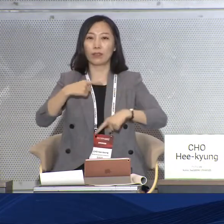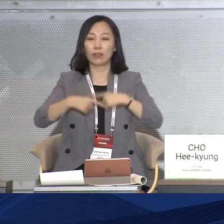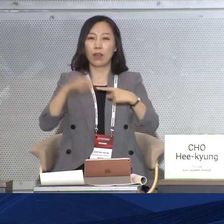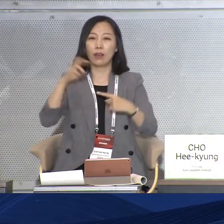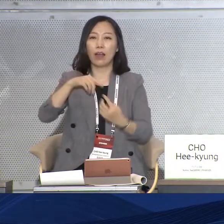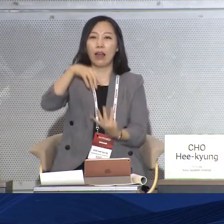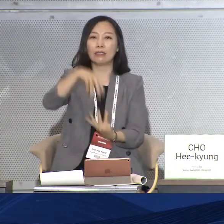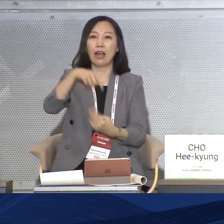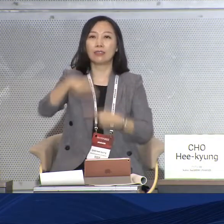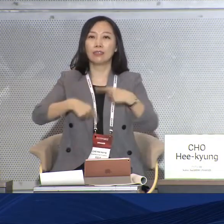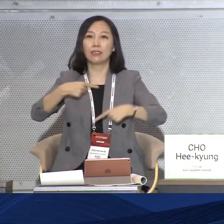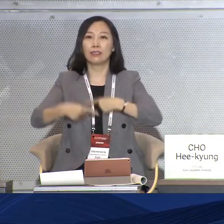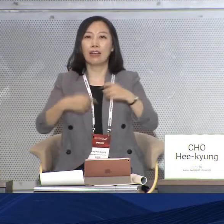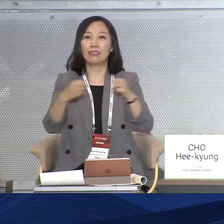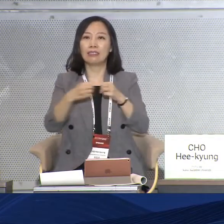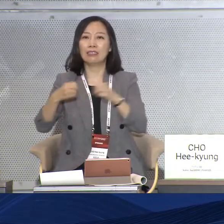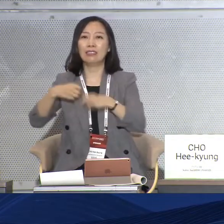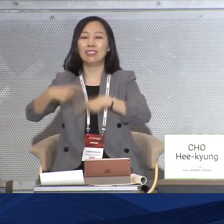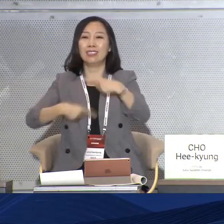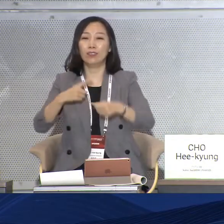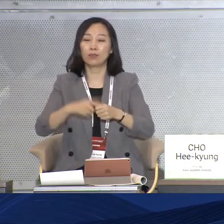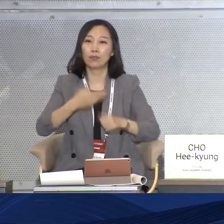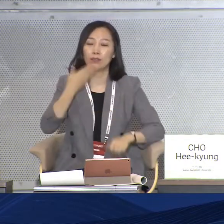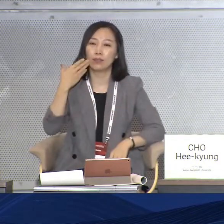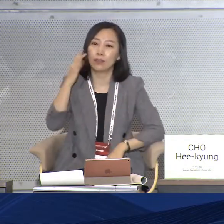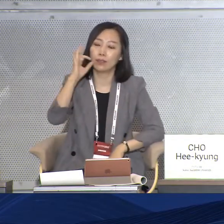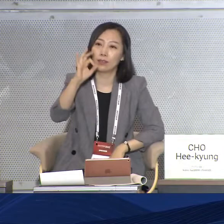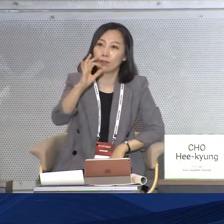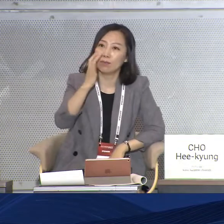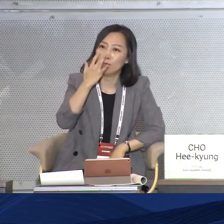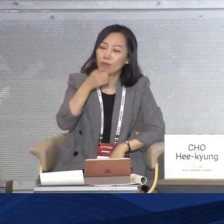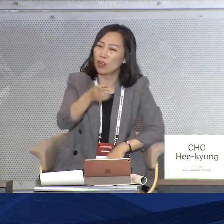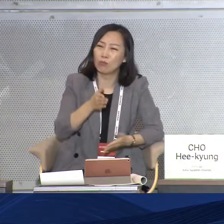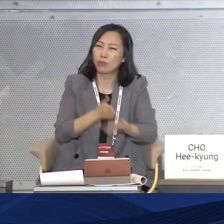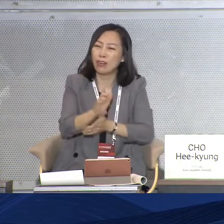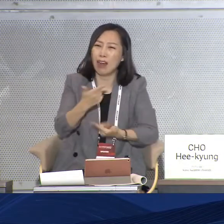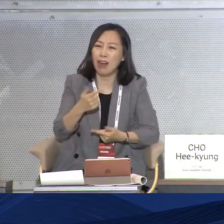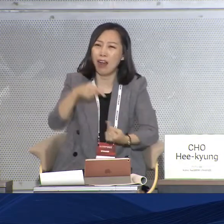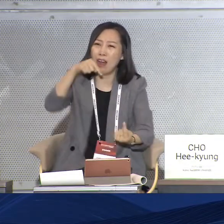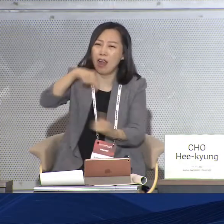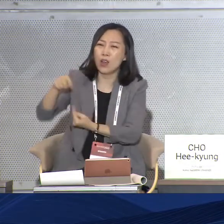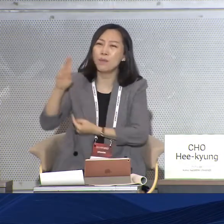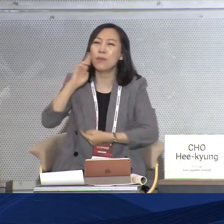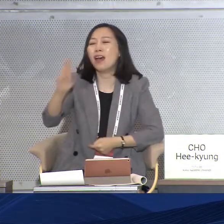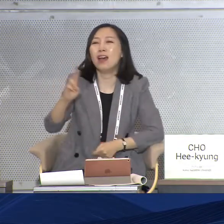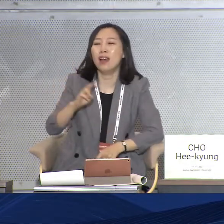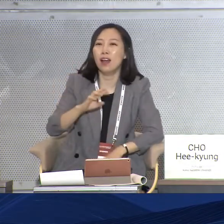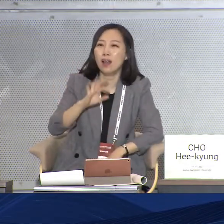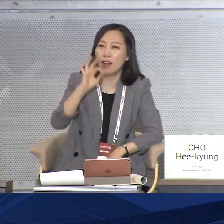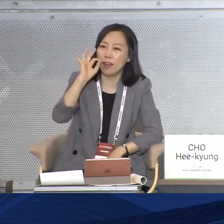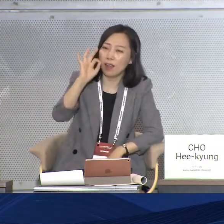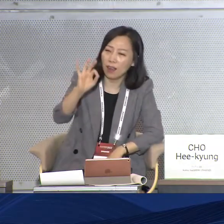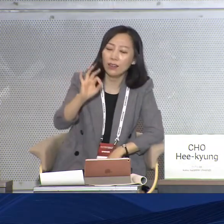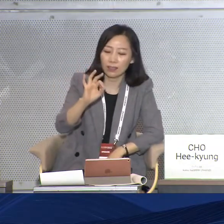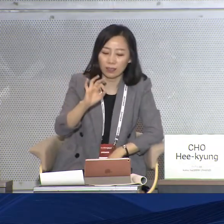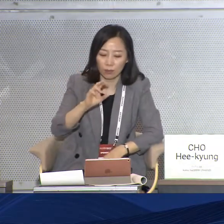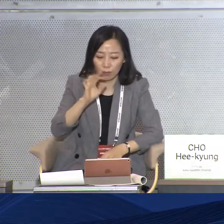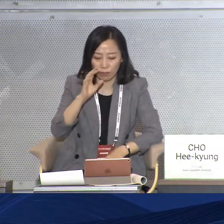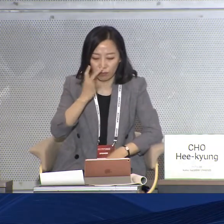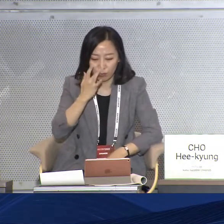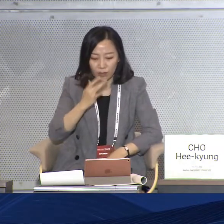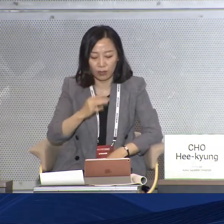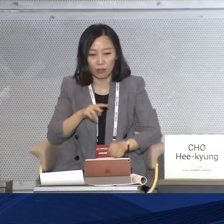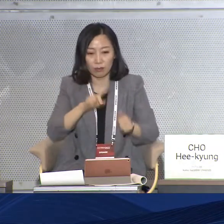자연스럽게 수화 통역의 작은 화면에서는 수화 통역이 이루어지고 있으나 농인들이 이해를 돕는 데는